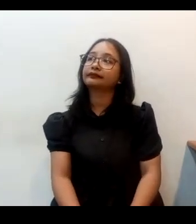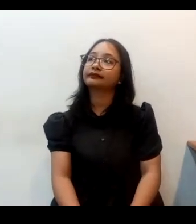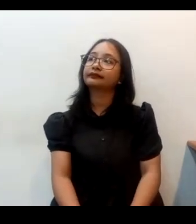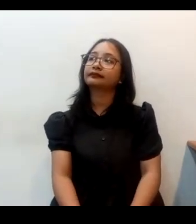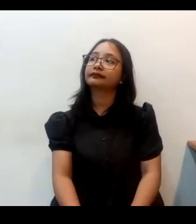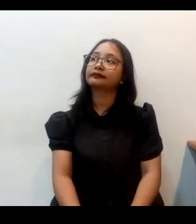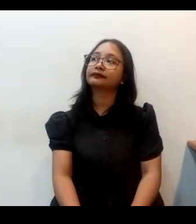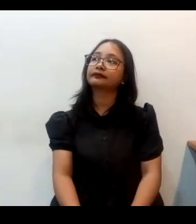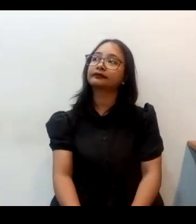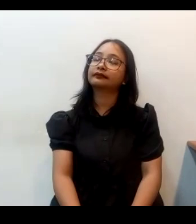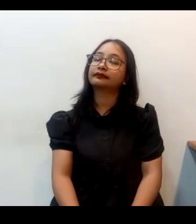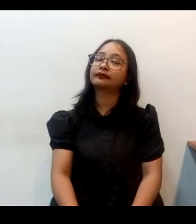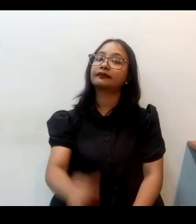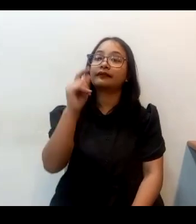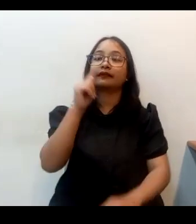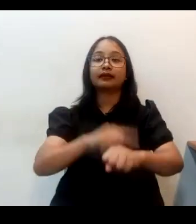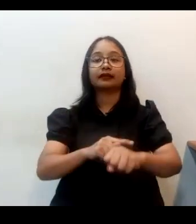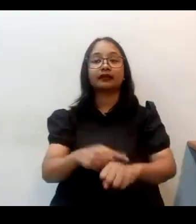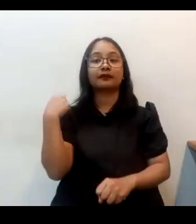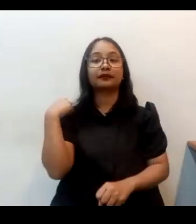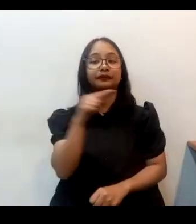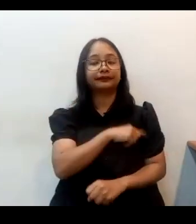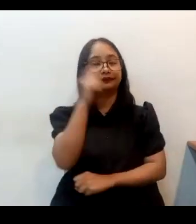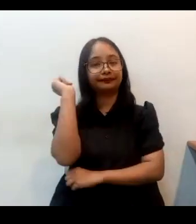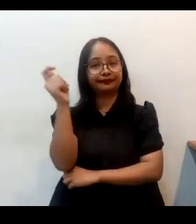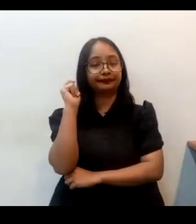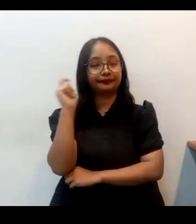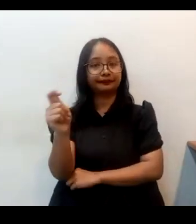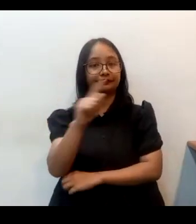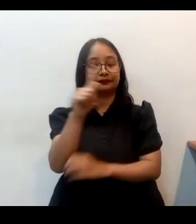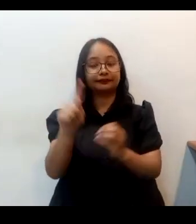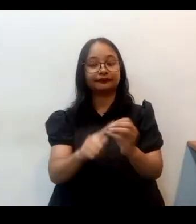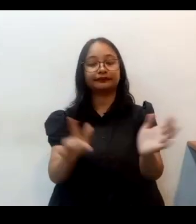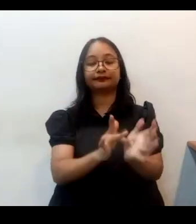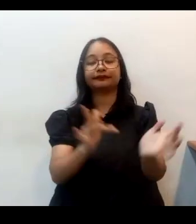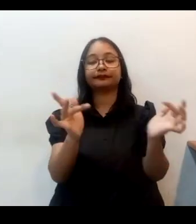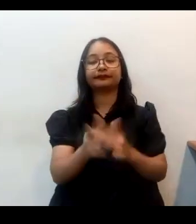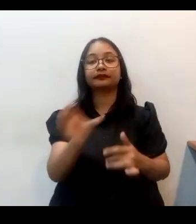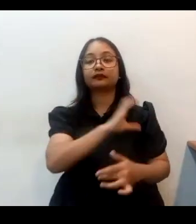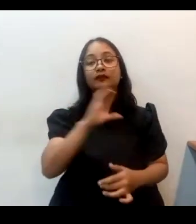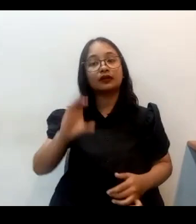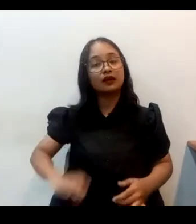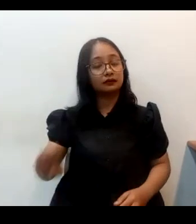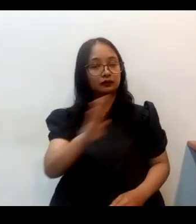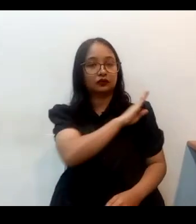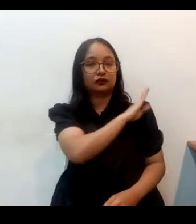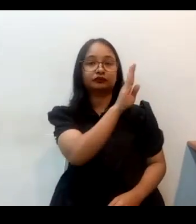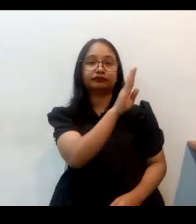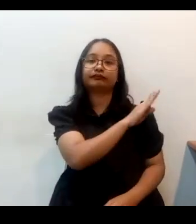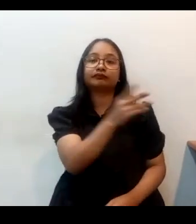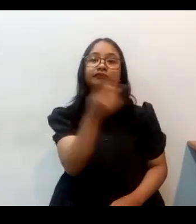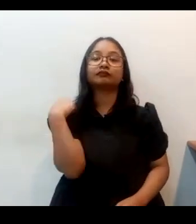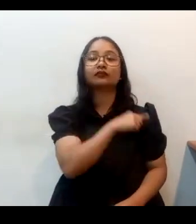When we testify about Jesus Christ boldly, there is persecution and suffering. Opo, kapag may katapangan po